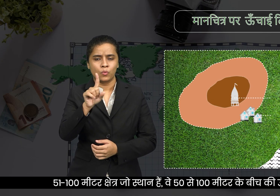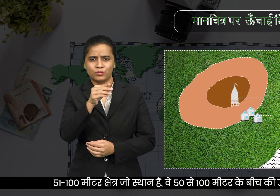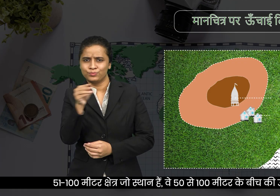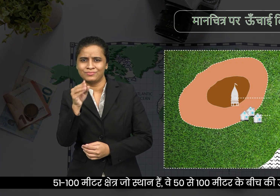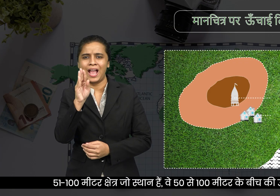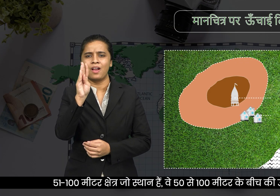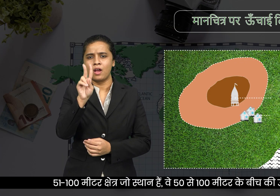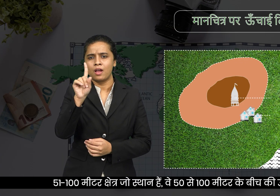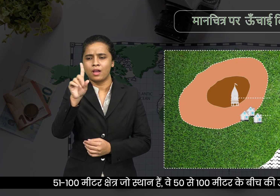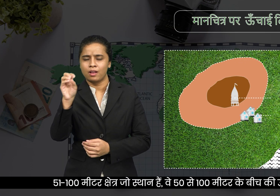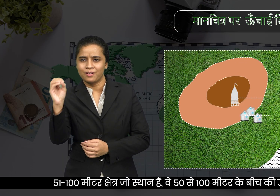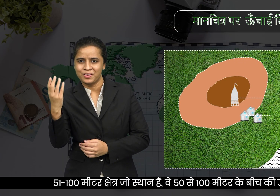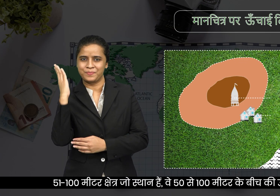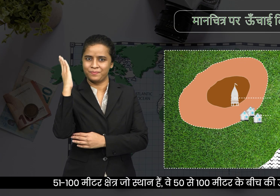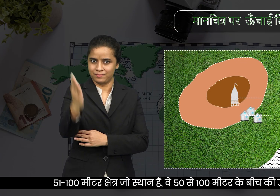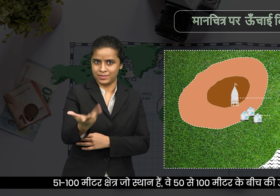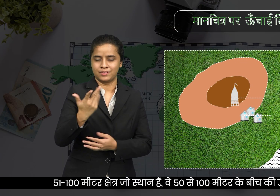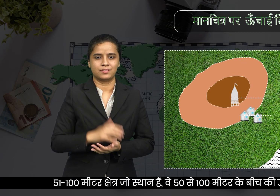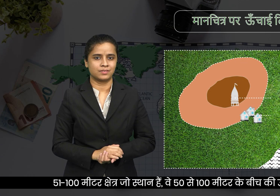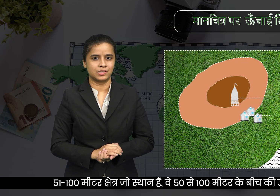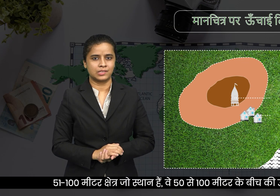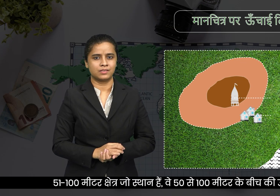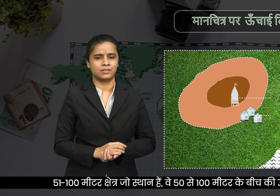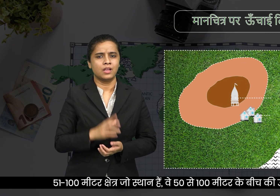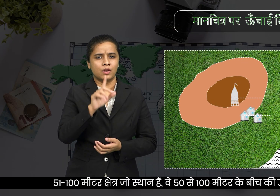और 101 से 100-150 मीटर।